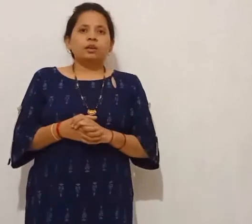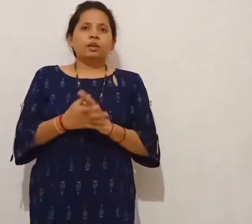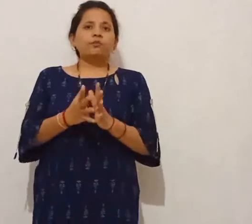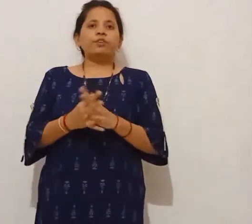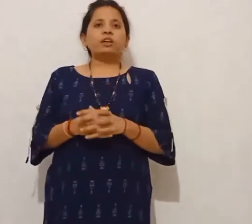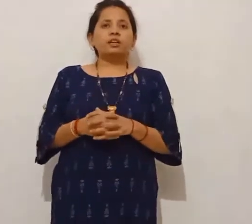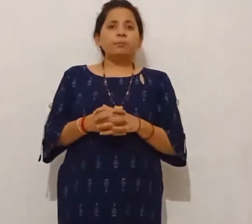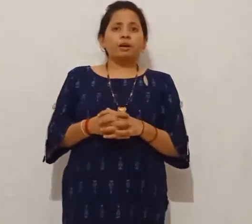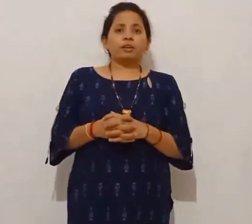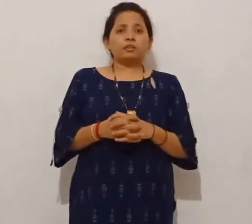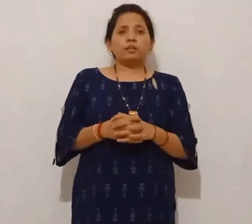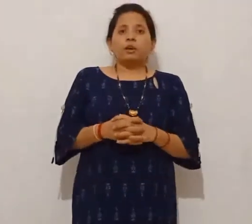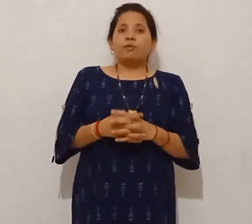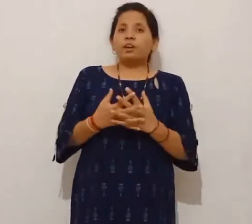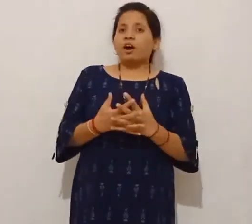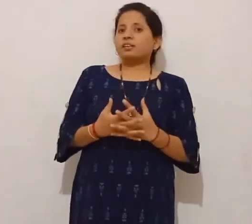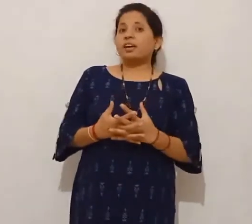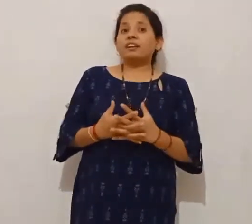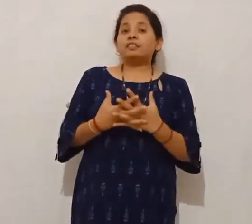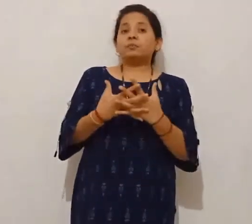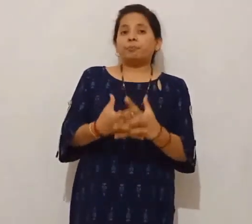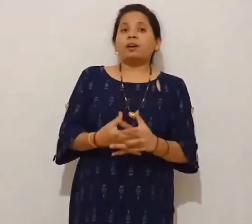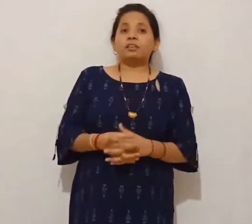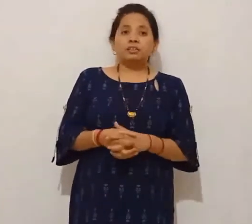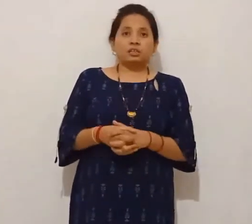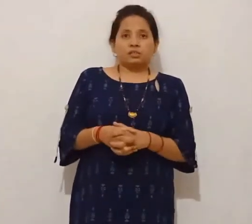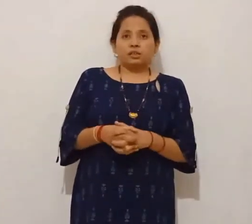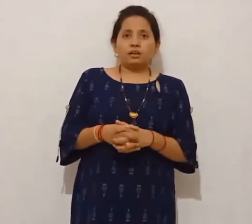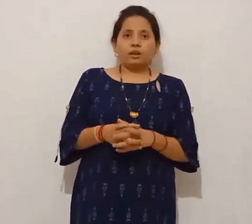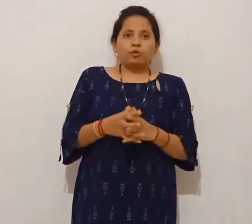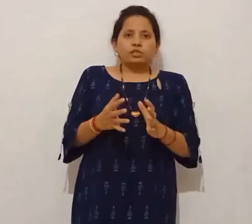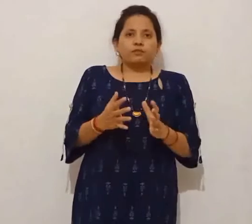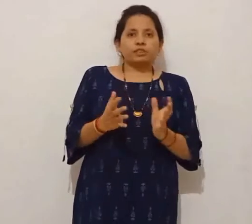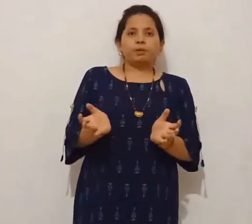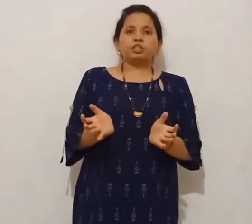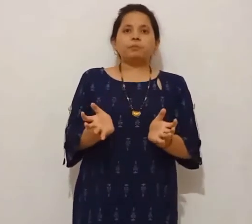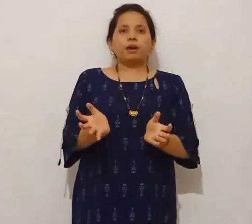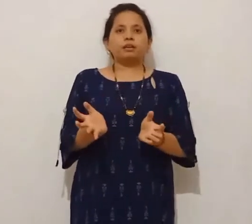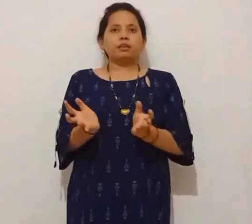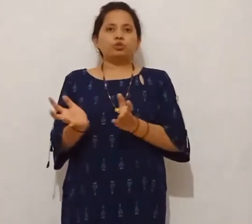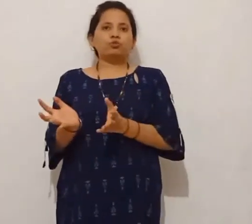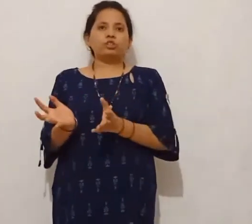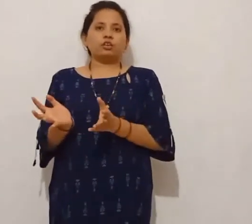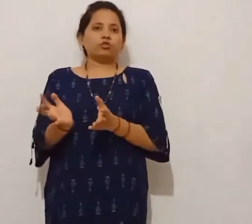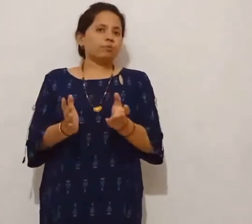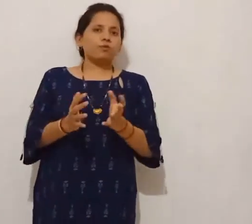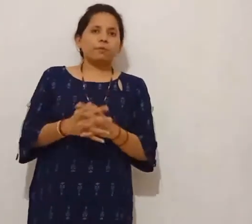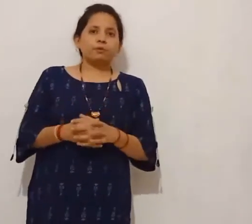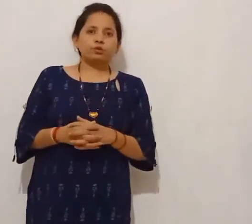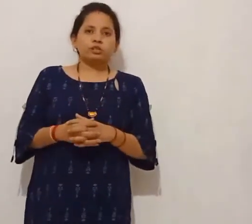इन वीकली मार्केट वी कांट गेट ब्रांडेड थिंग्स, है ना, कि हमको किसी स्पेशल ब्रांड के शूज चाहिए तो हमको वहां पर वो चीजें